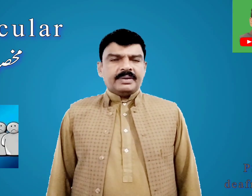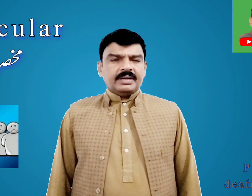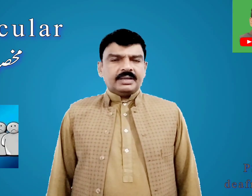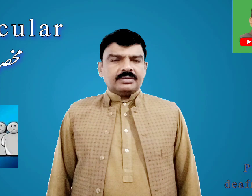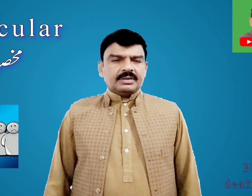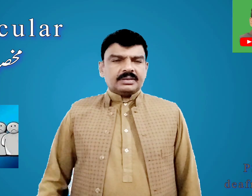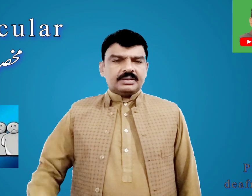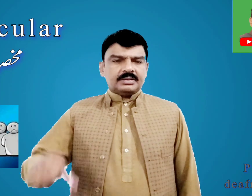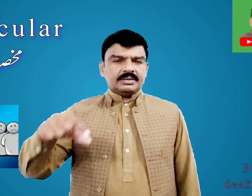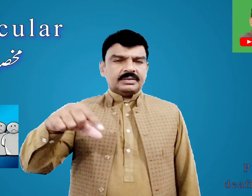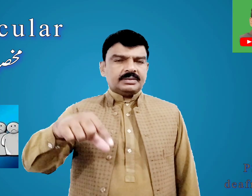पर्टिकुलर